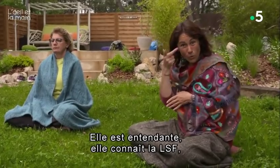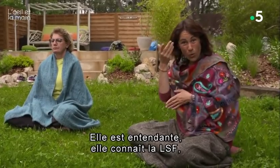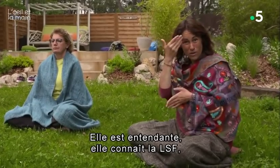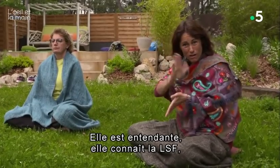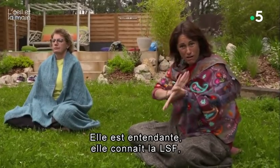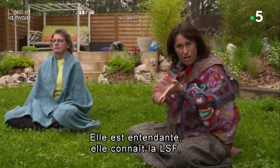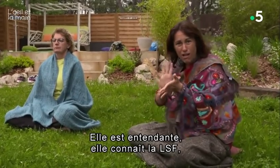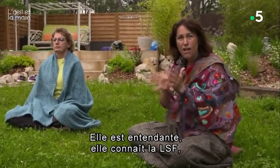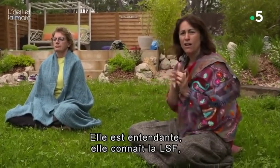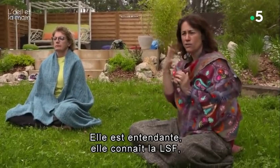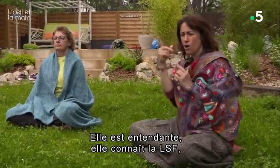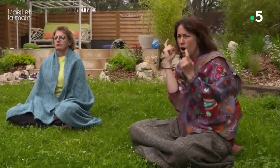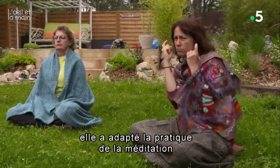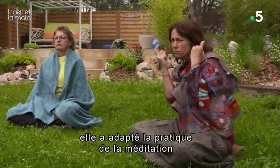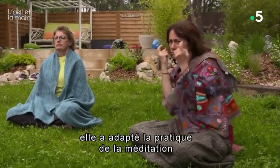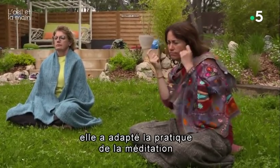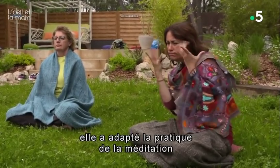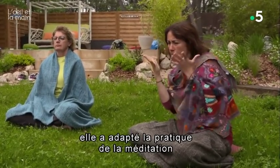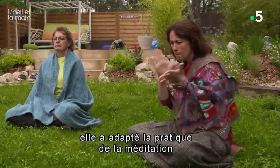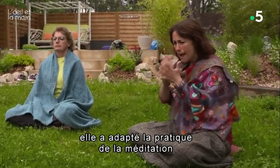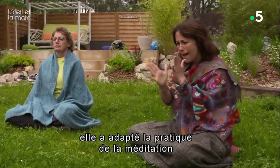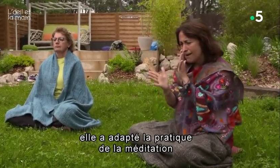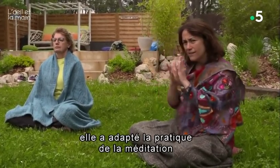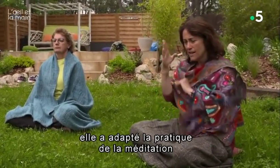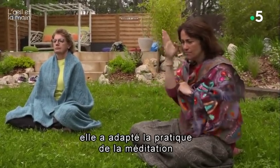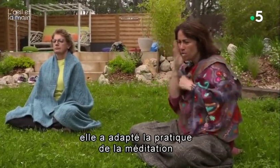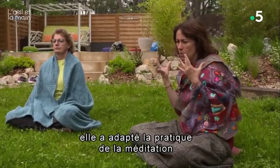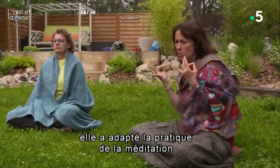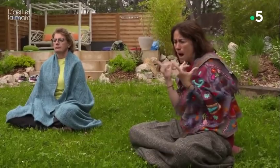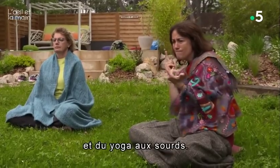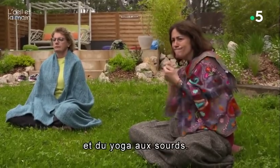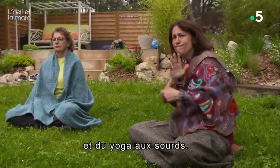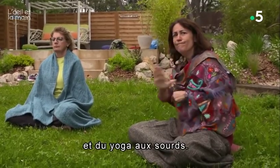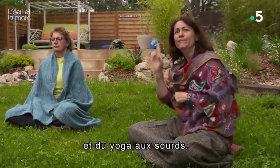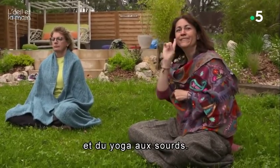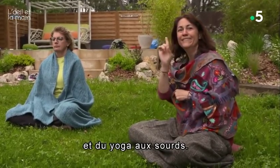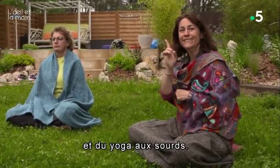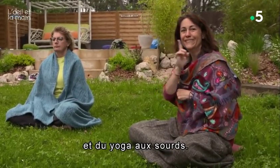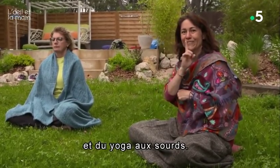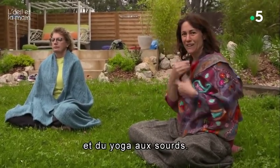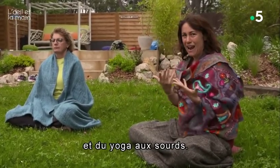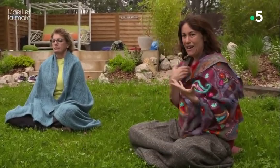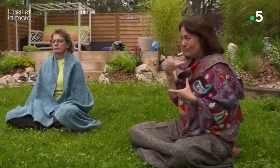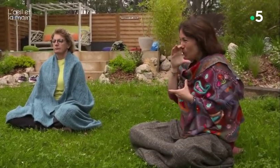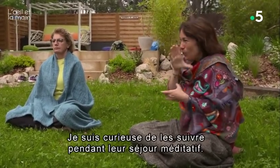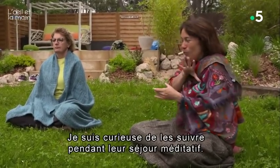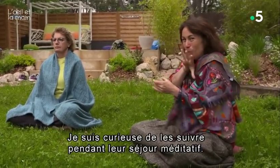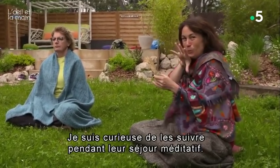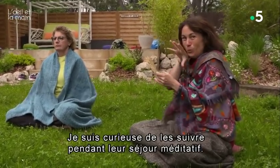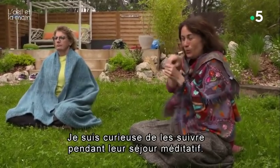elle connaît la langue des signes, elle a adapté la pratique de la méditation et du yoga aux sourds. Je suis curieuse